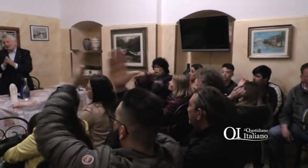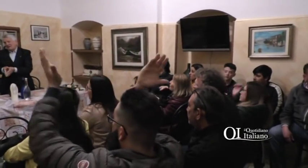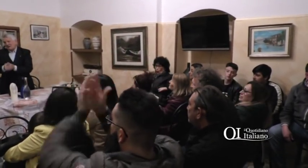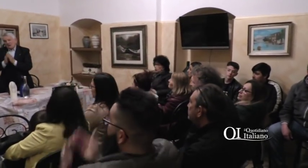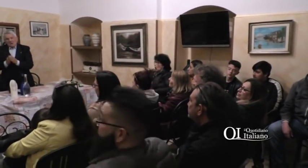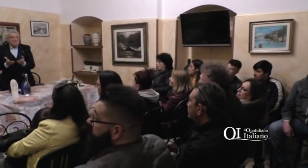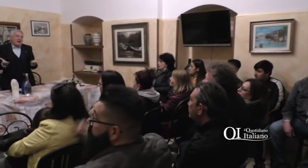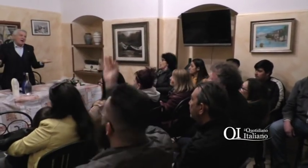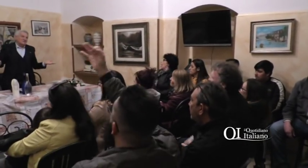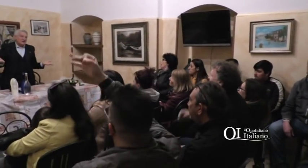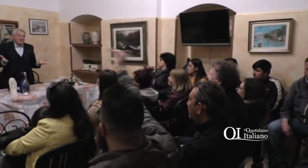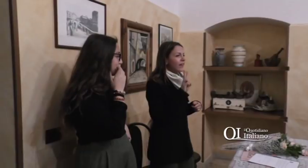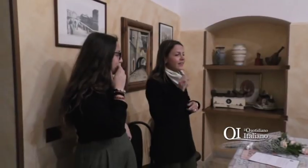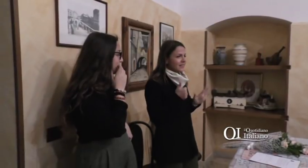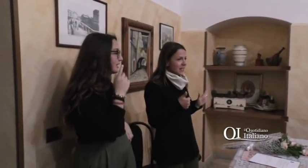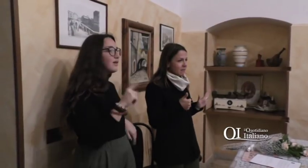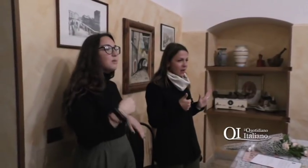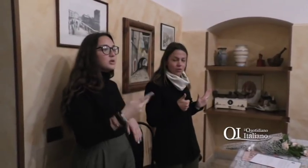Quando si siedono là? 26 maggio.